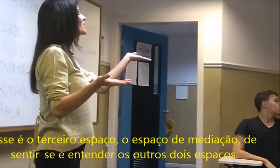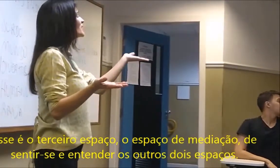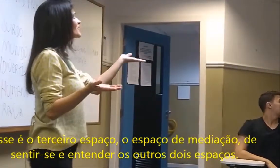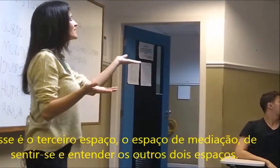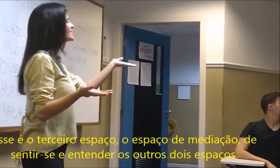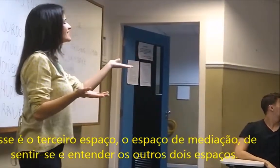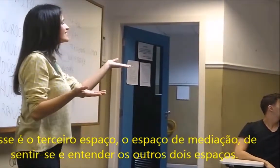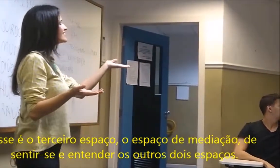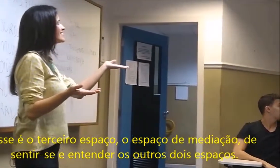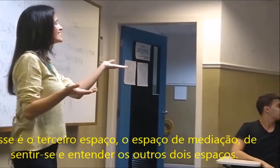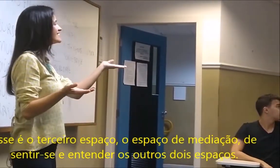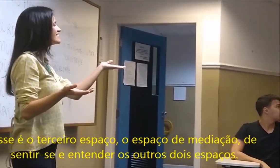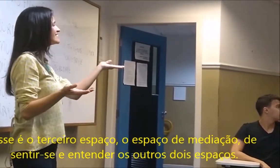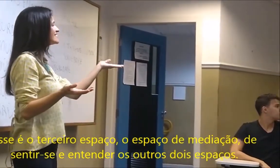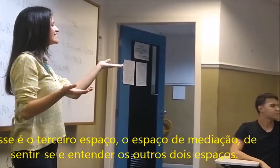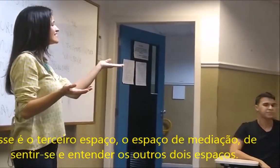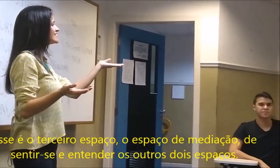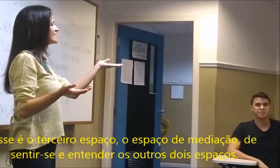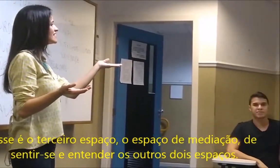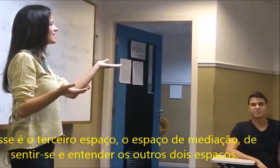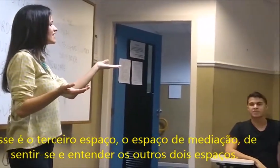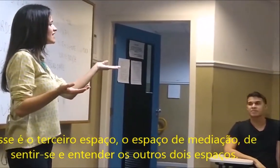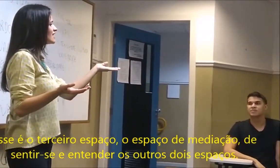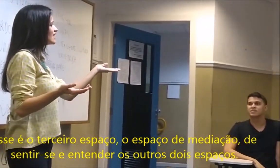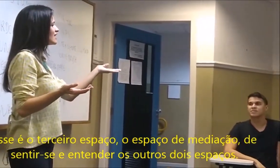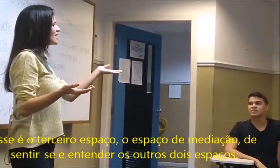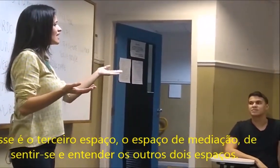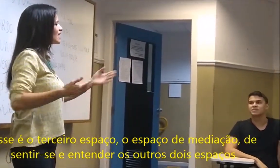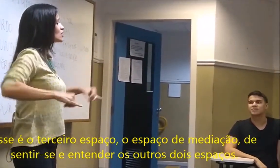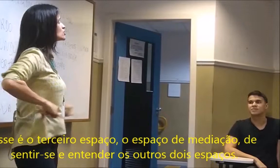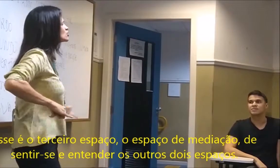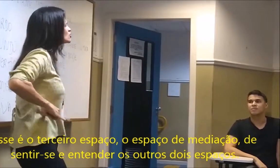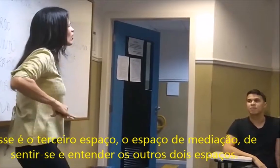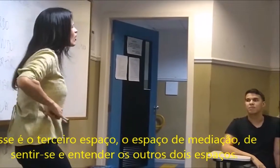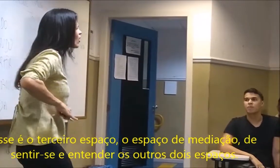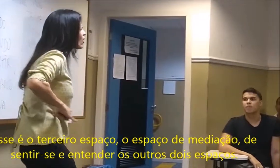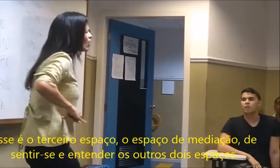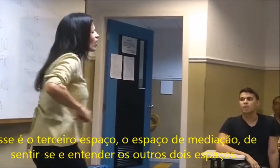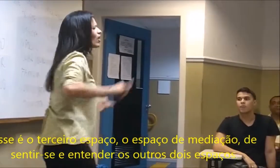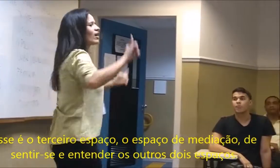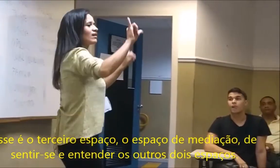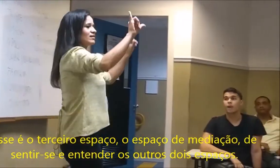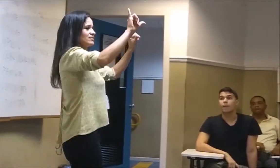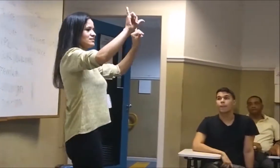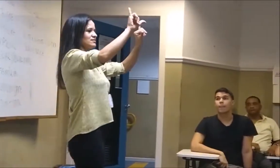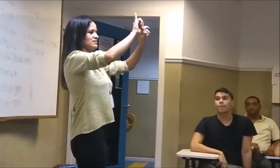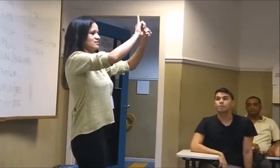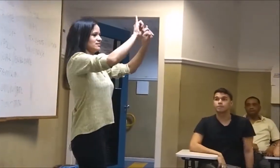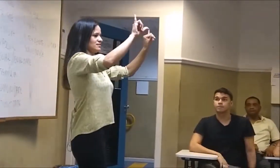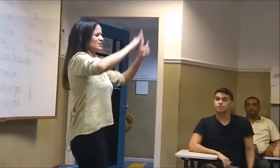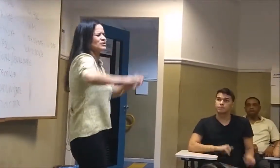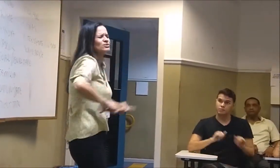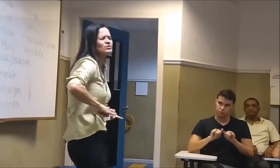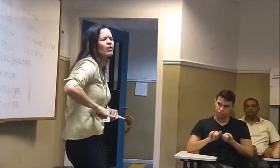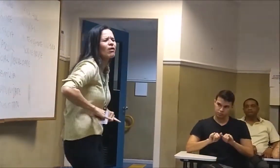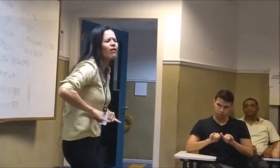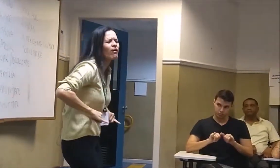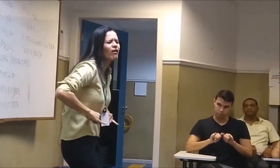espaço, o espaço de mediação, de sentir-se e entender os outros